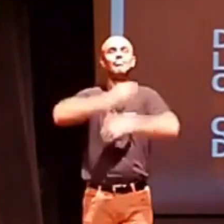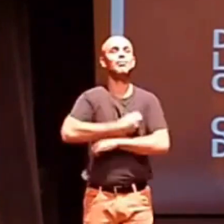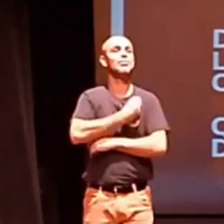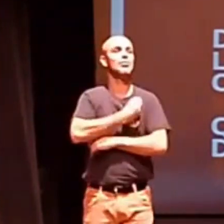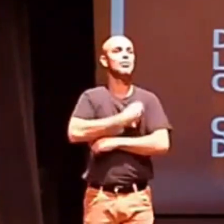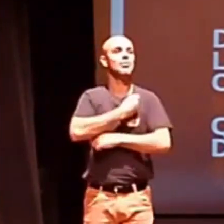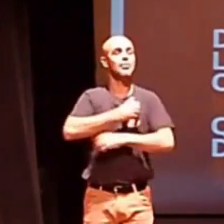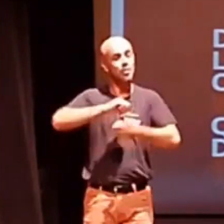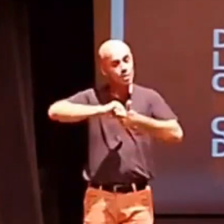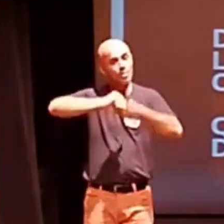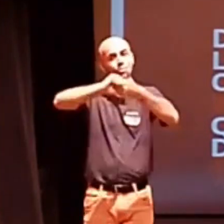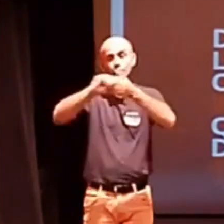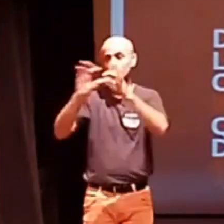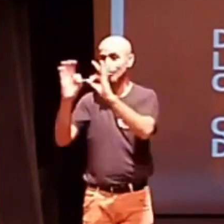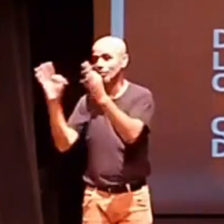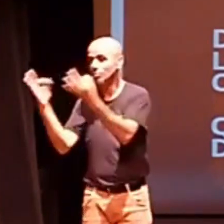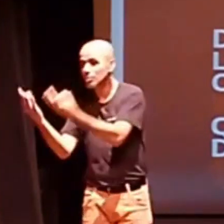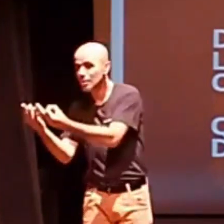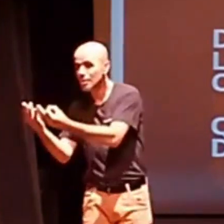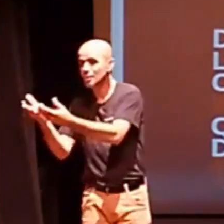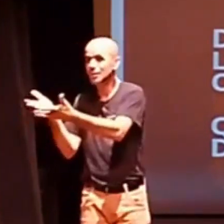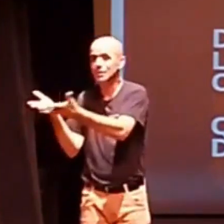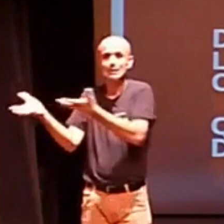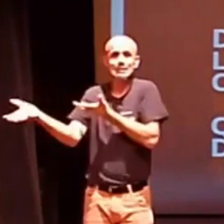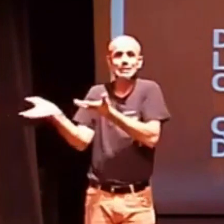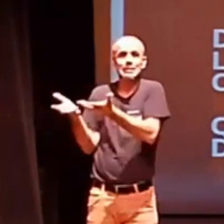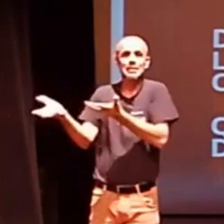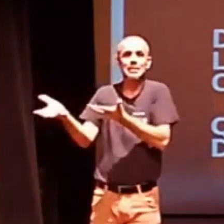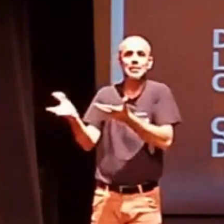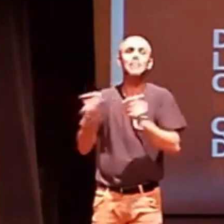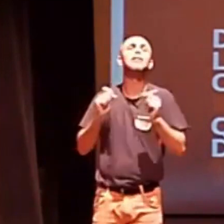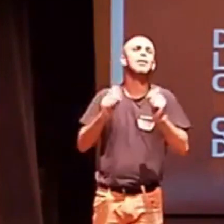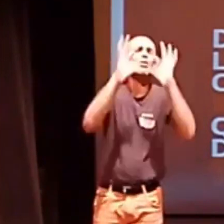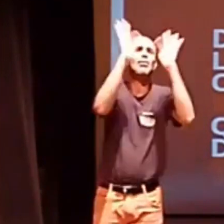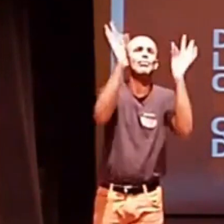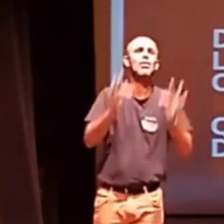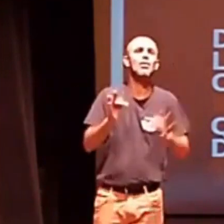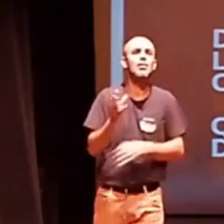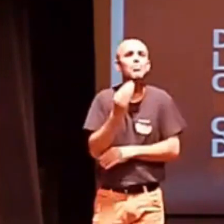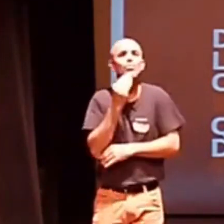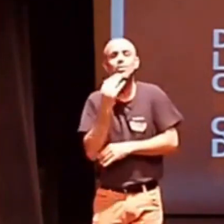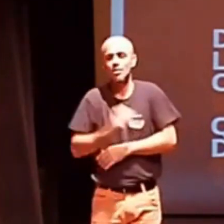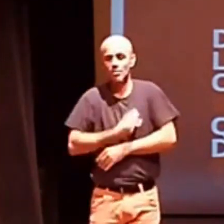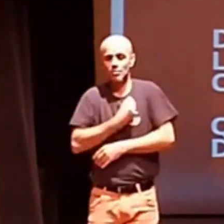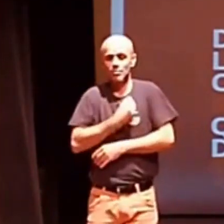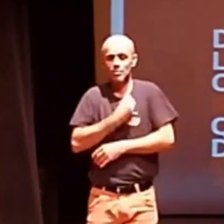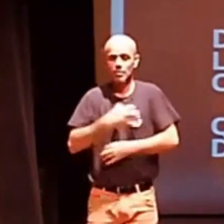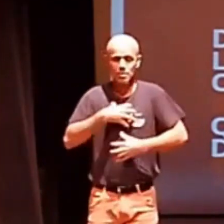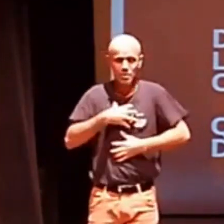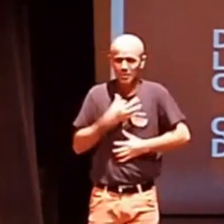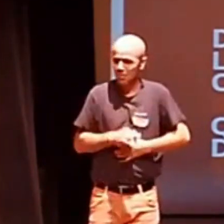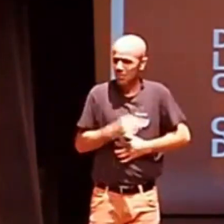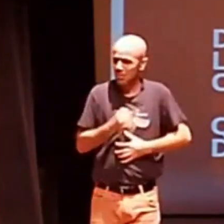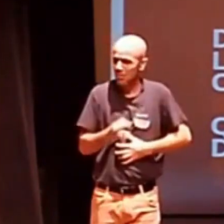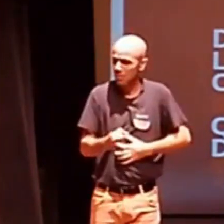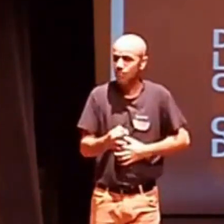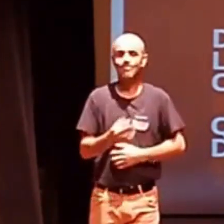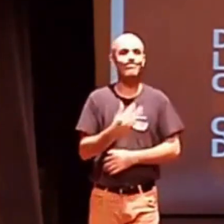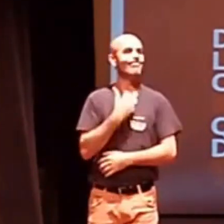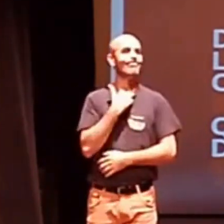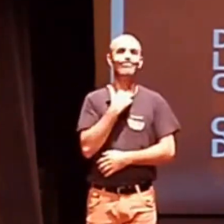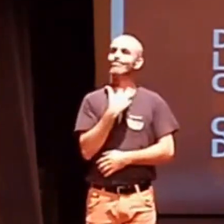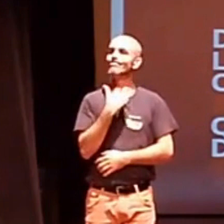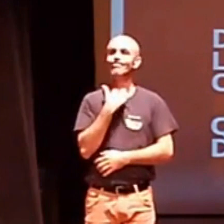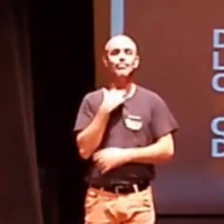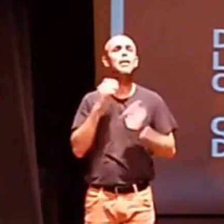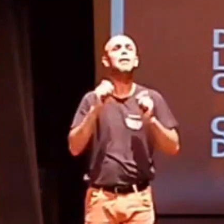na qualidade de vida da nossa família, porque quem que consegue ser feliz e aproveitar a vida enquanto está sentindo dor? Quem que